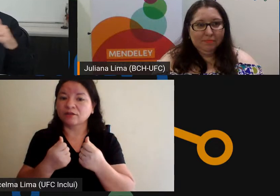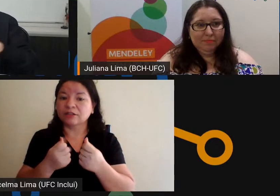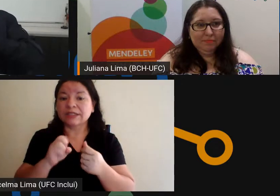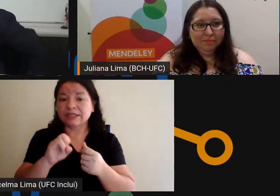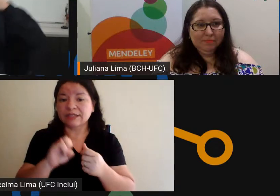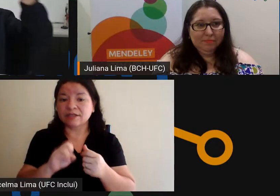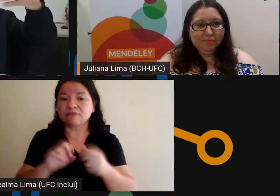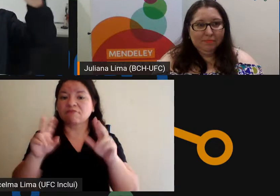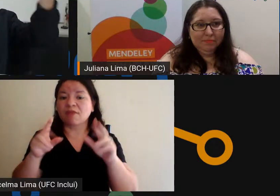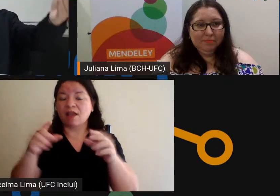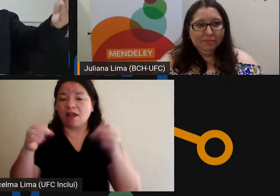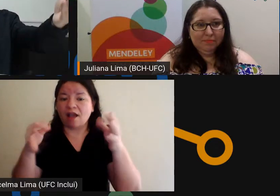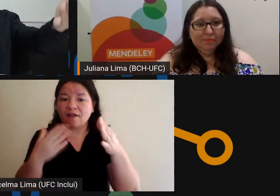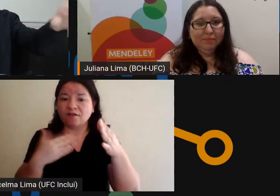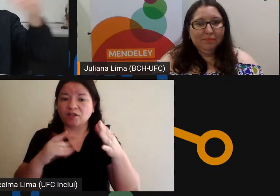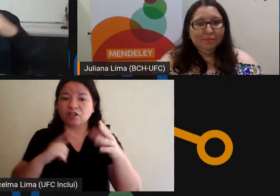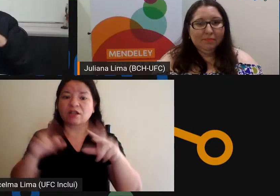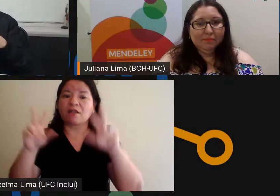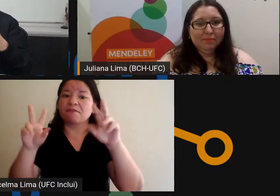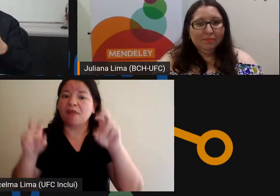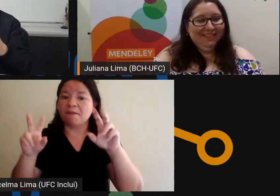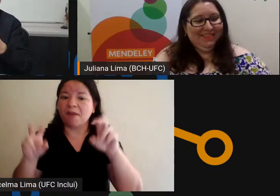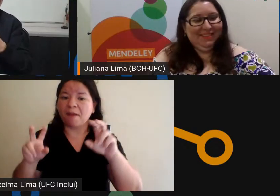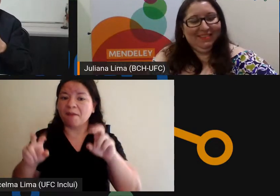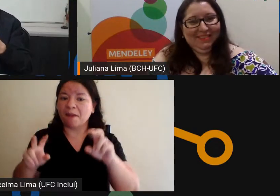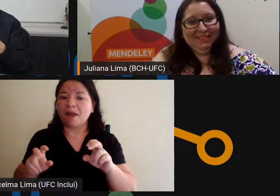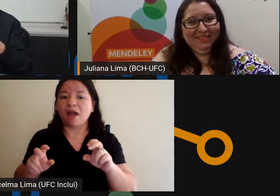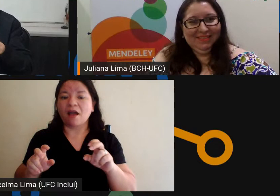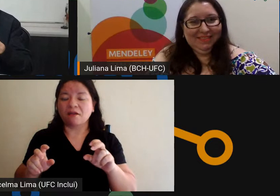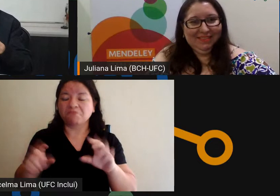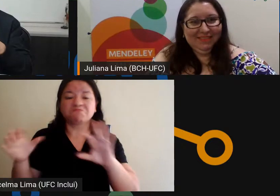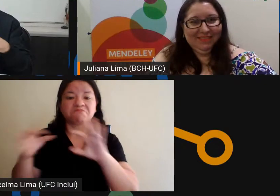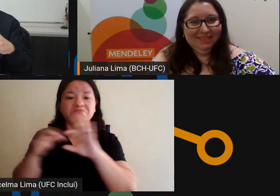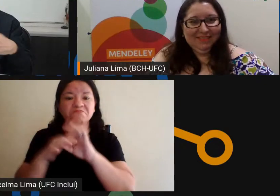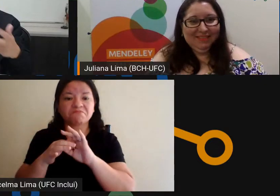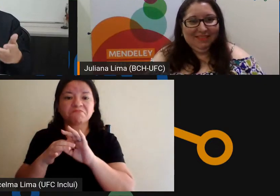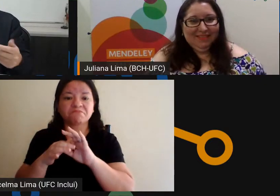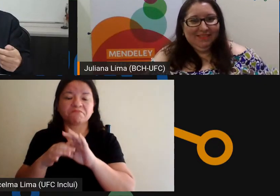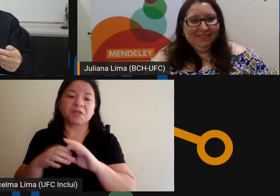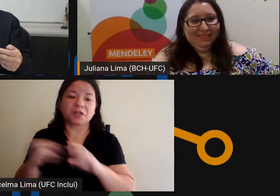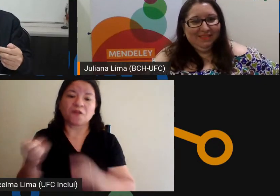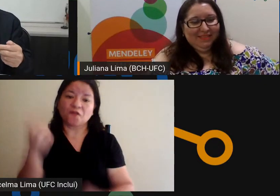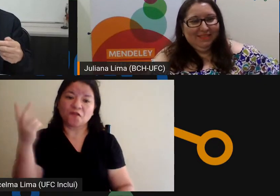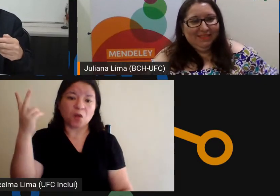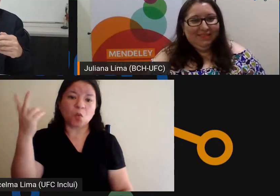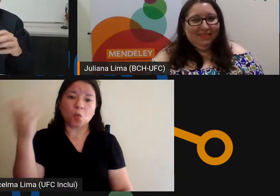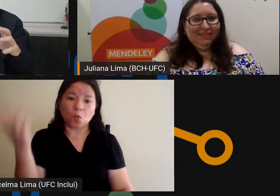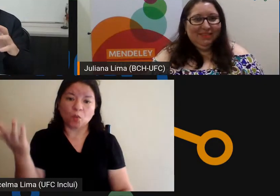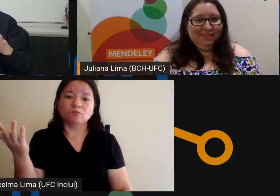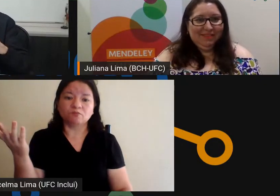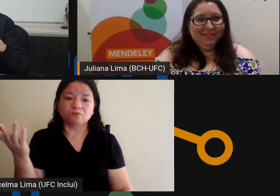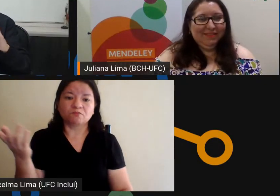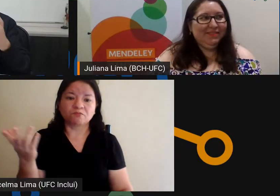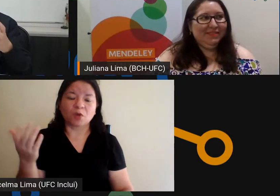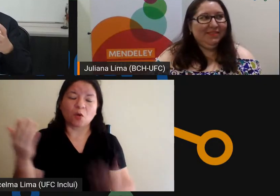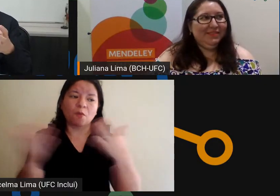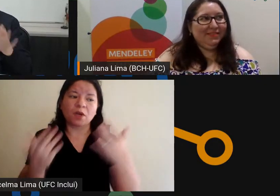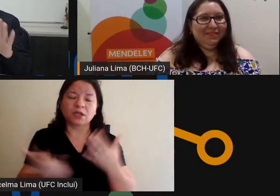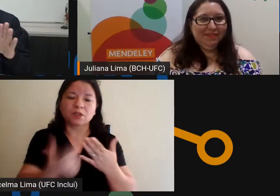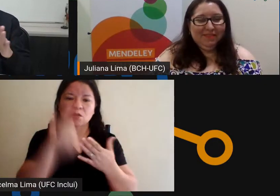numa revista que é muito bem vista é diferente de ser citado numa revista que ninguém vê. E assim vai, né? Então, você tem que